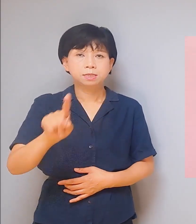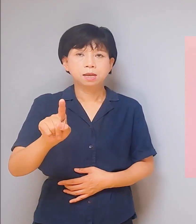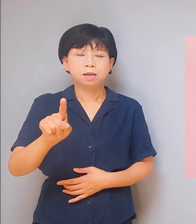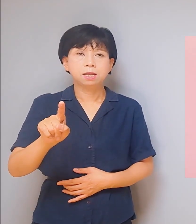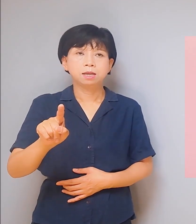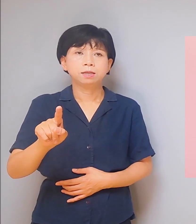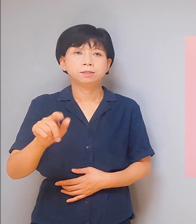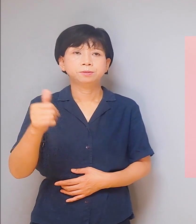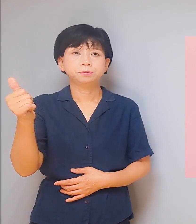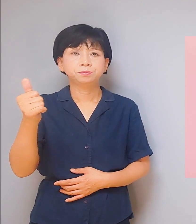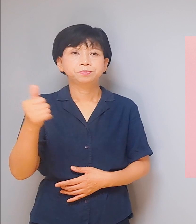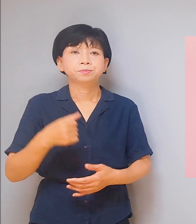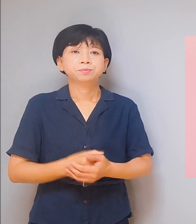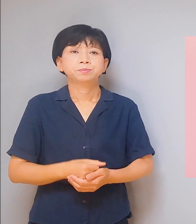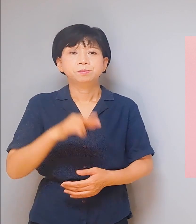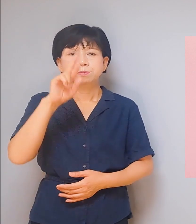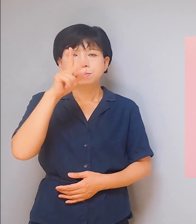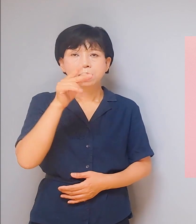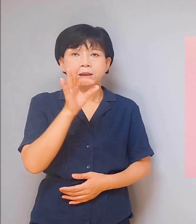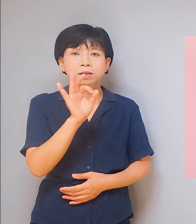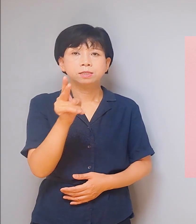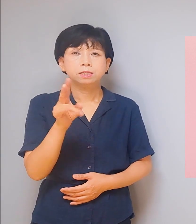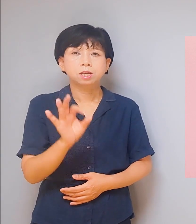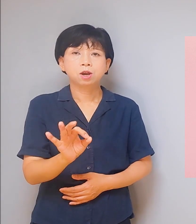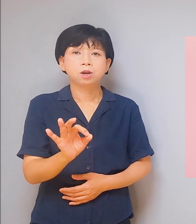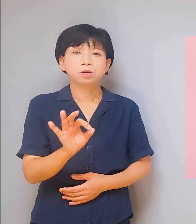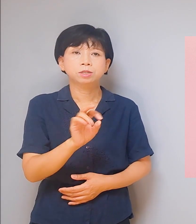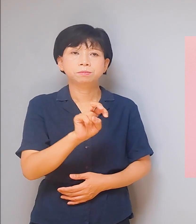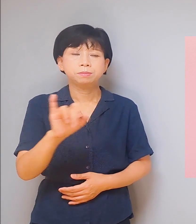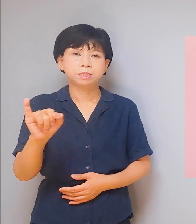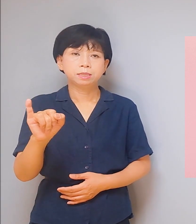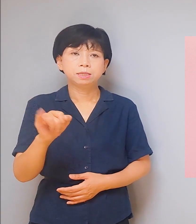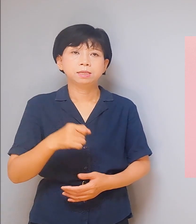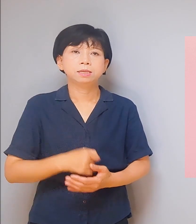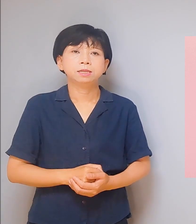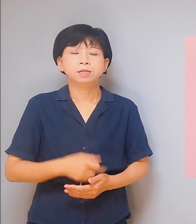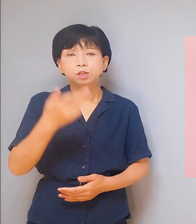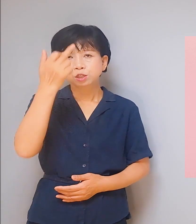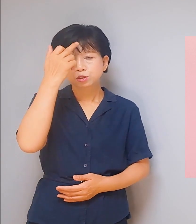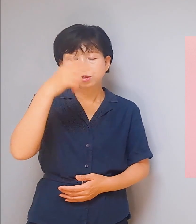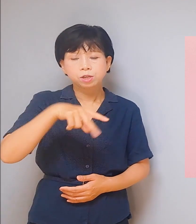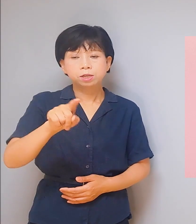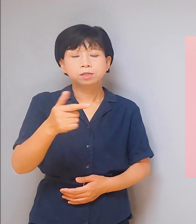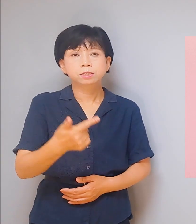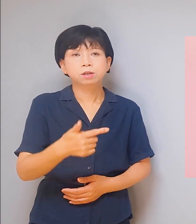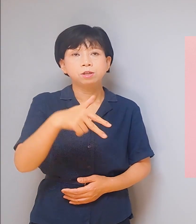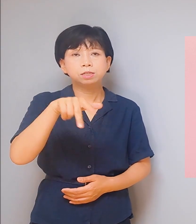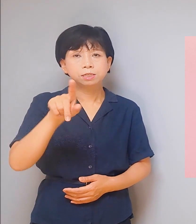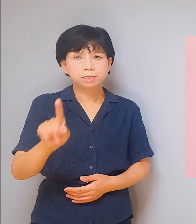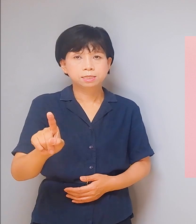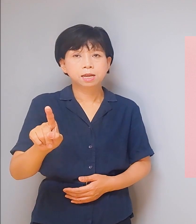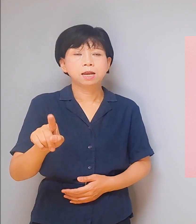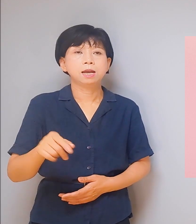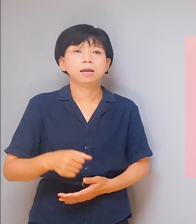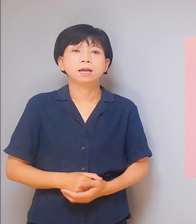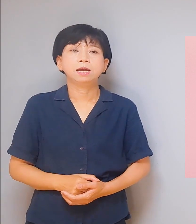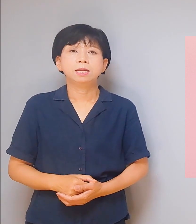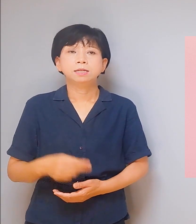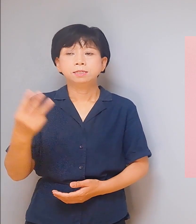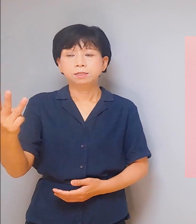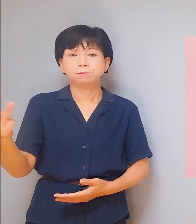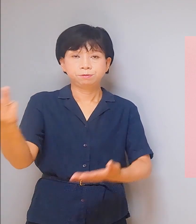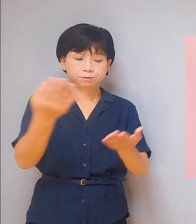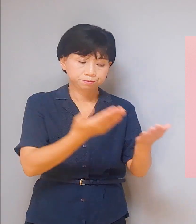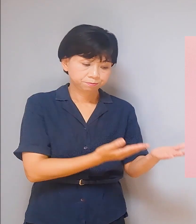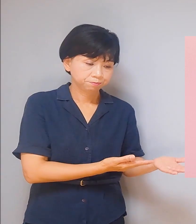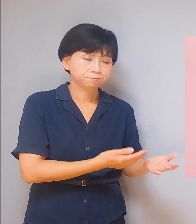나오시면 되겠습니다. 박영미 성도님, 최선자 성도님. 네, 우리 일부에도 한 분이 계셨는데 네, 이렇게